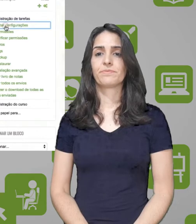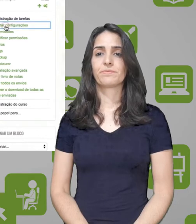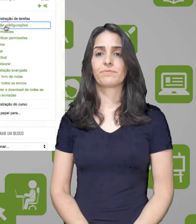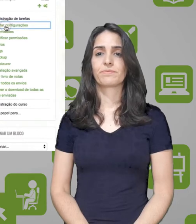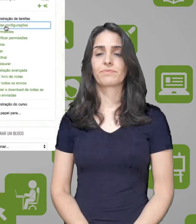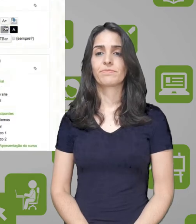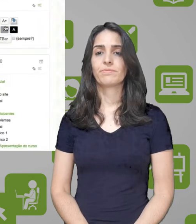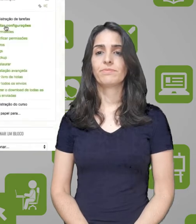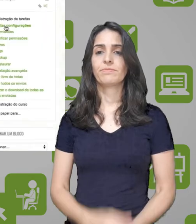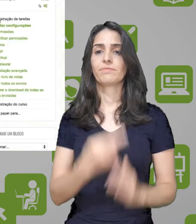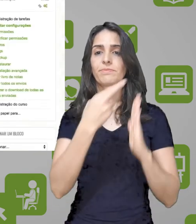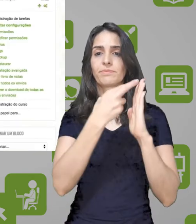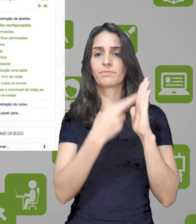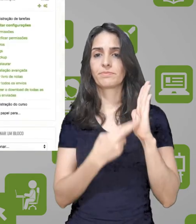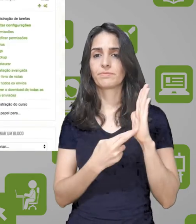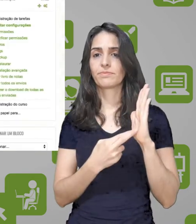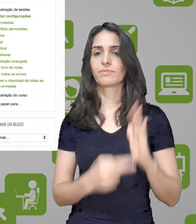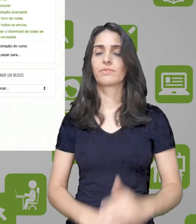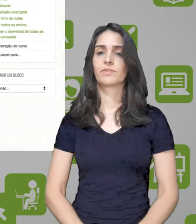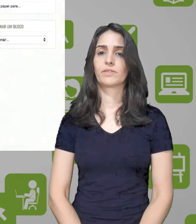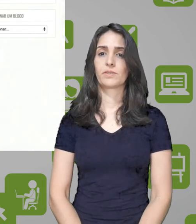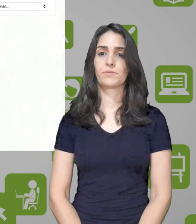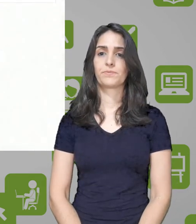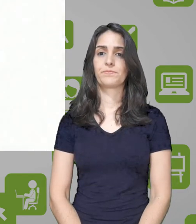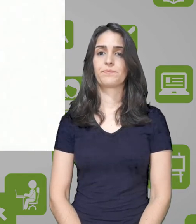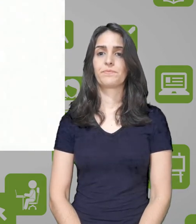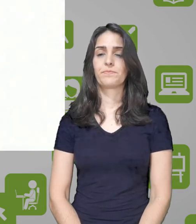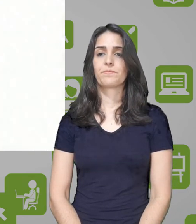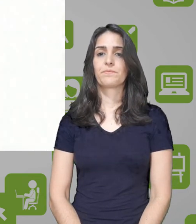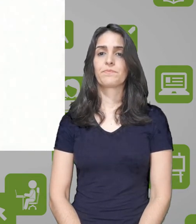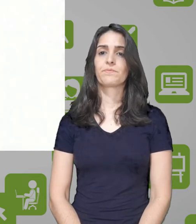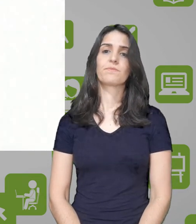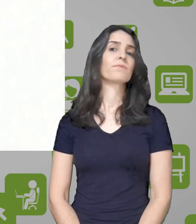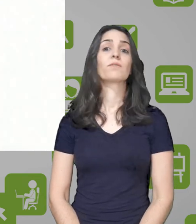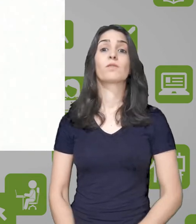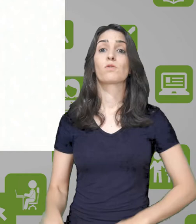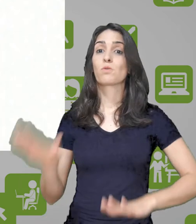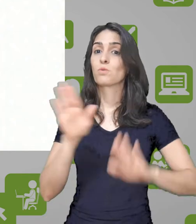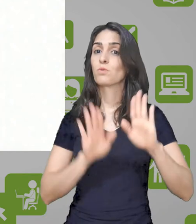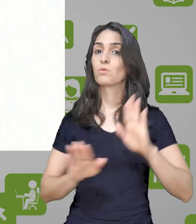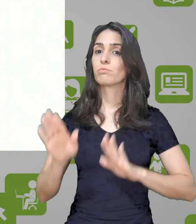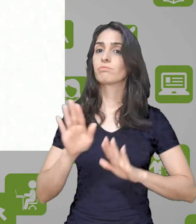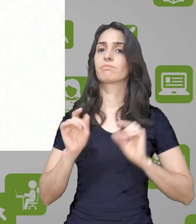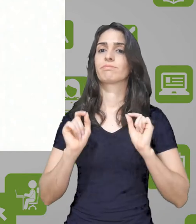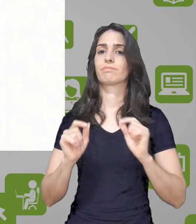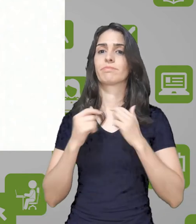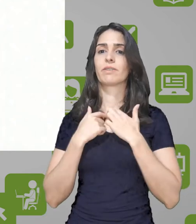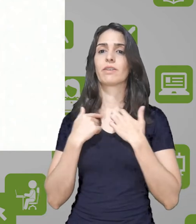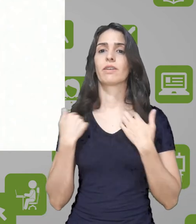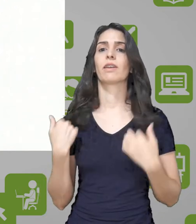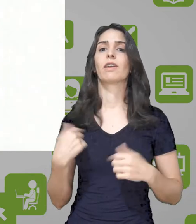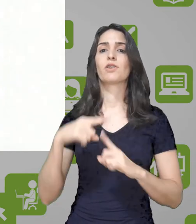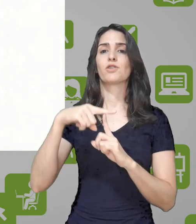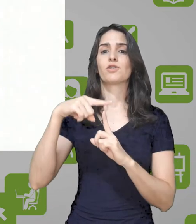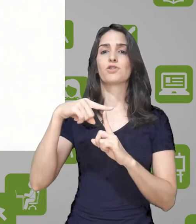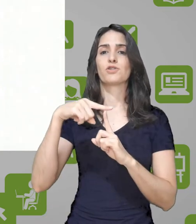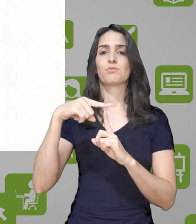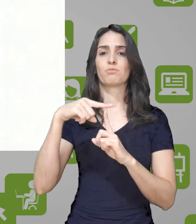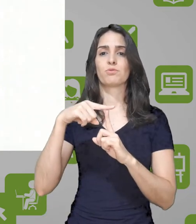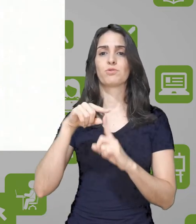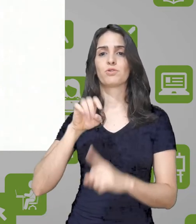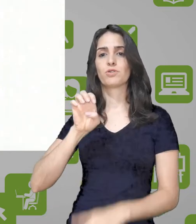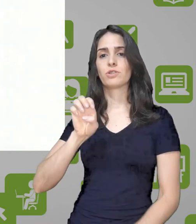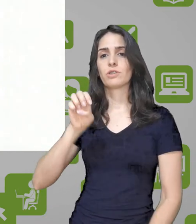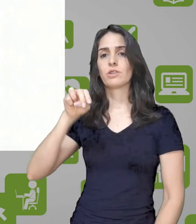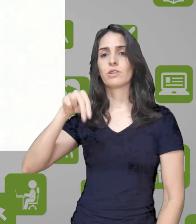e eu vou editar as configurações ó e aqui é o maior cuidado no tipo